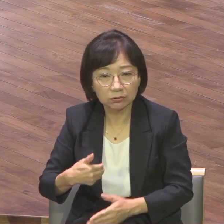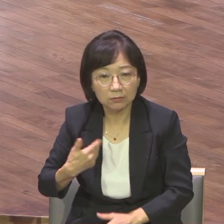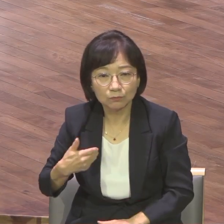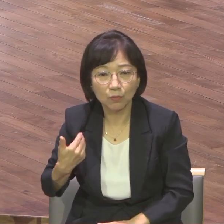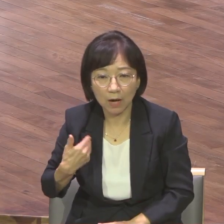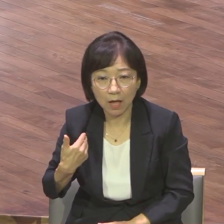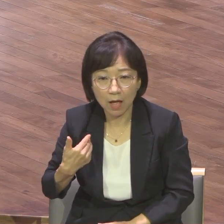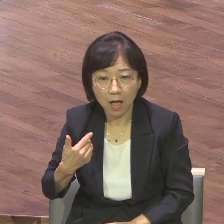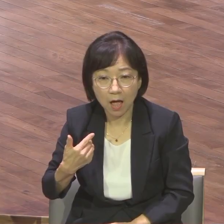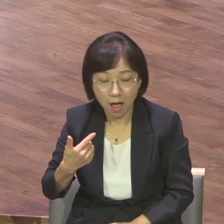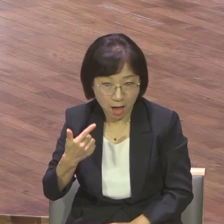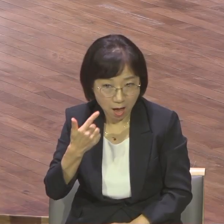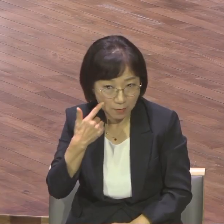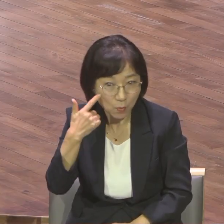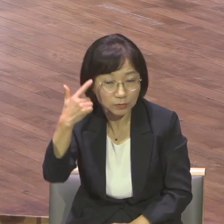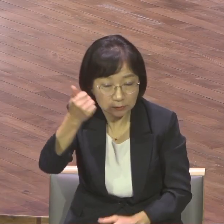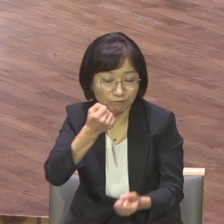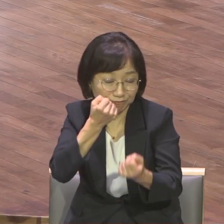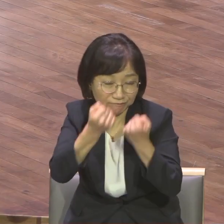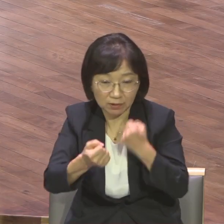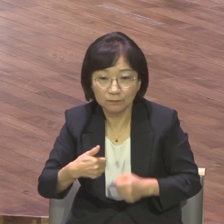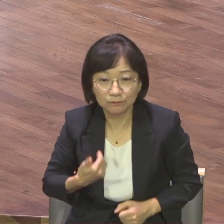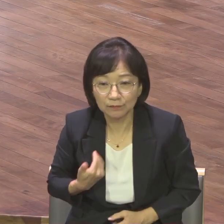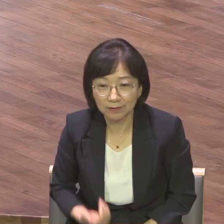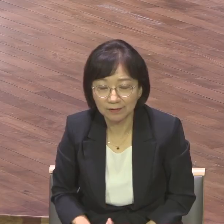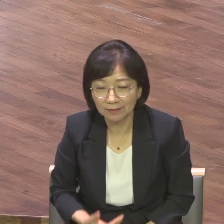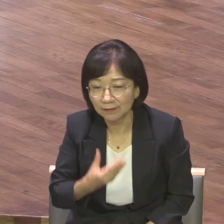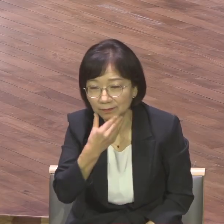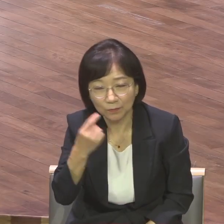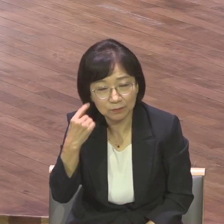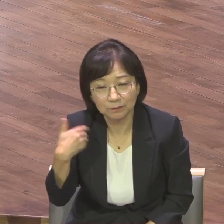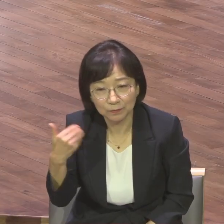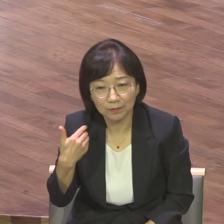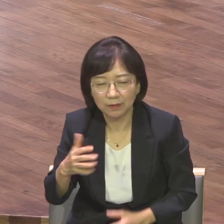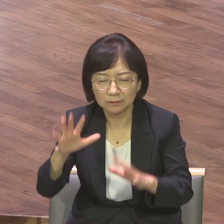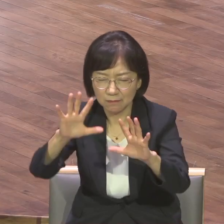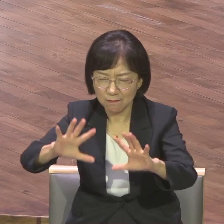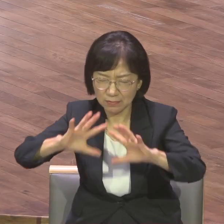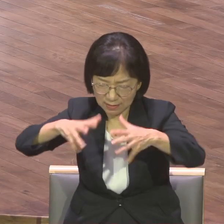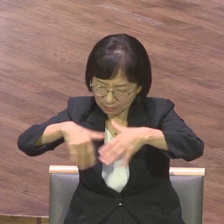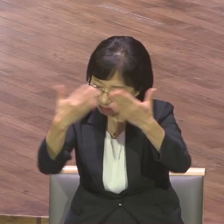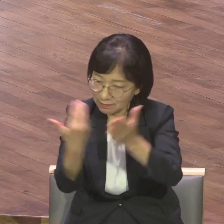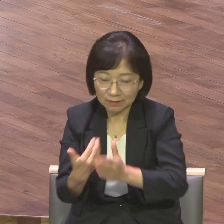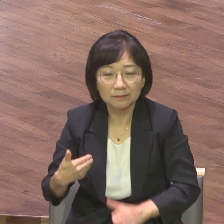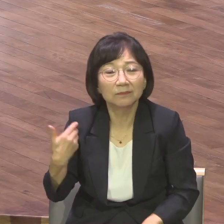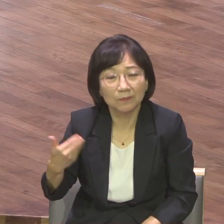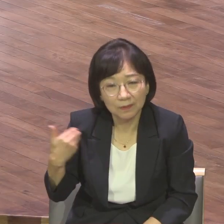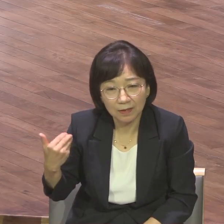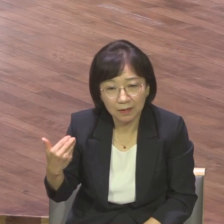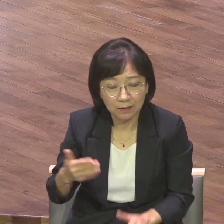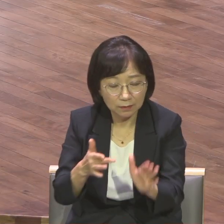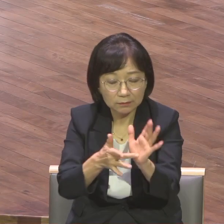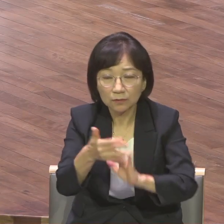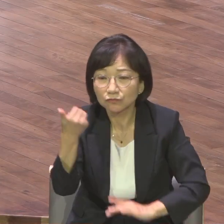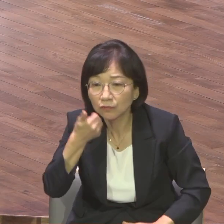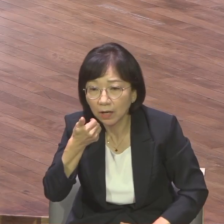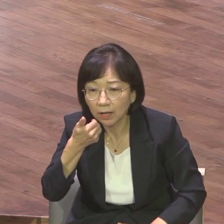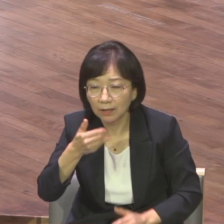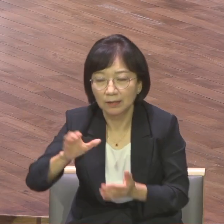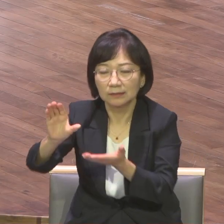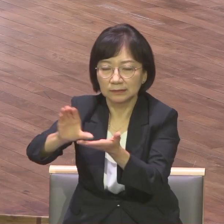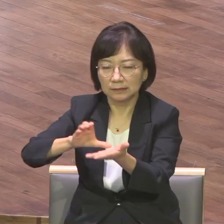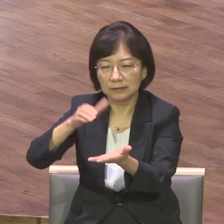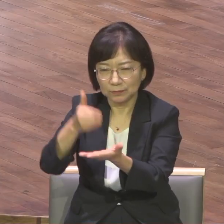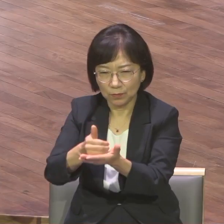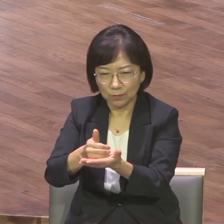줬다니까. 몰라요. 전 세계가 모르고 있습니다. 예수님이 그리스도 이 영적